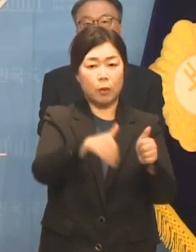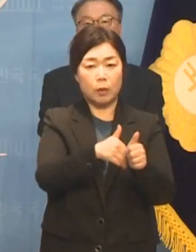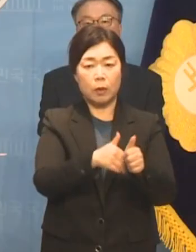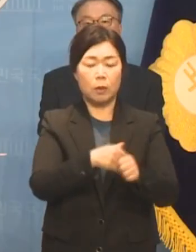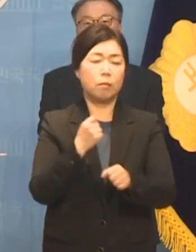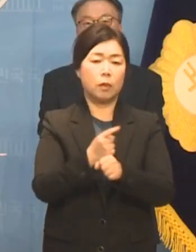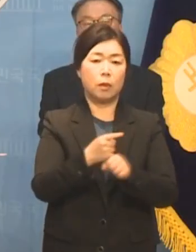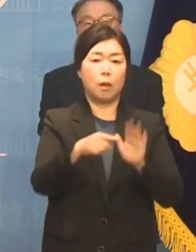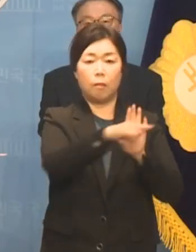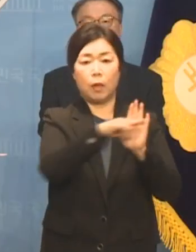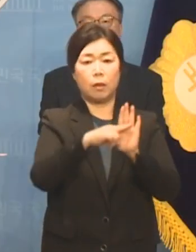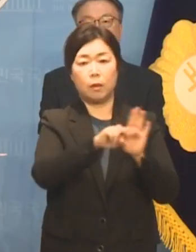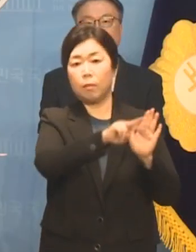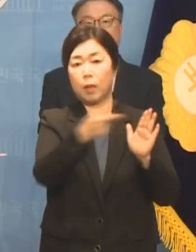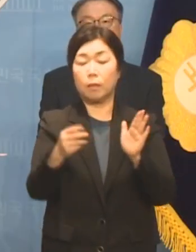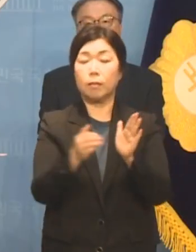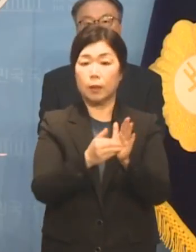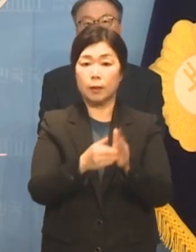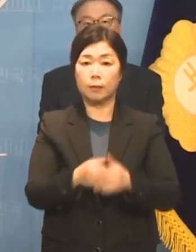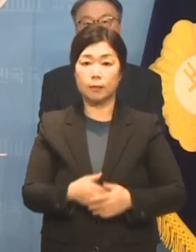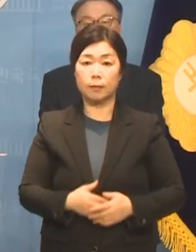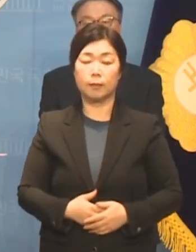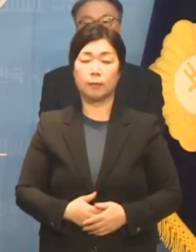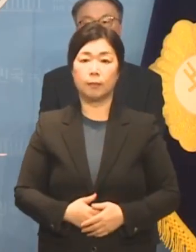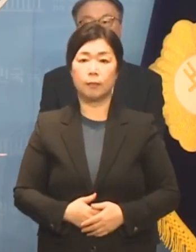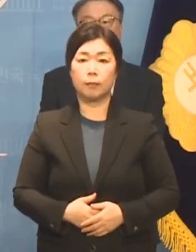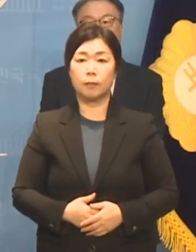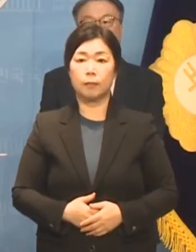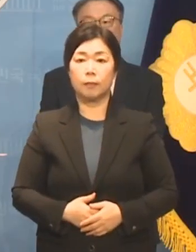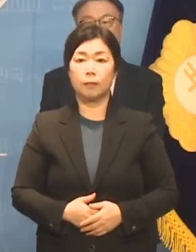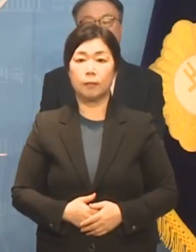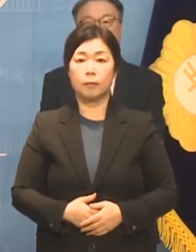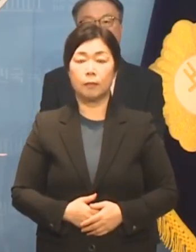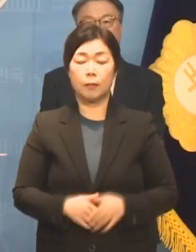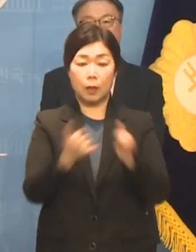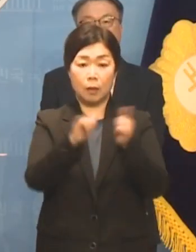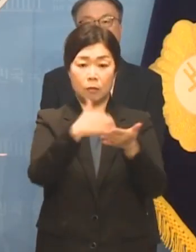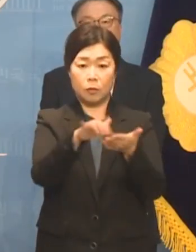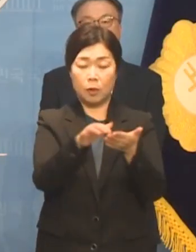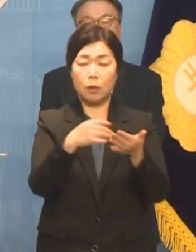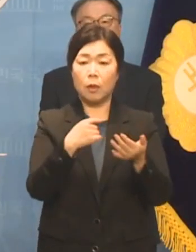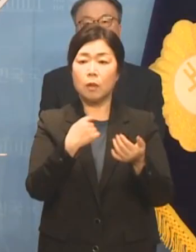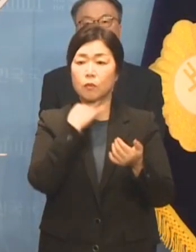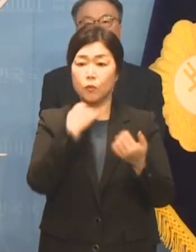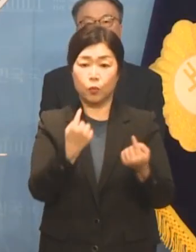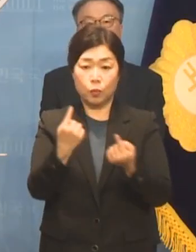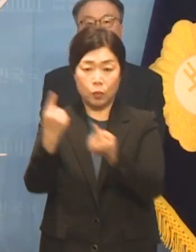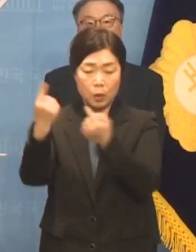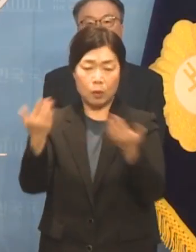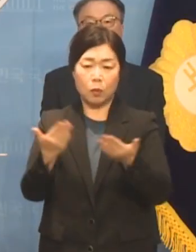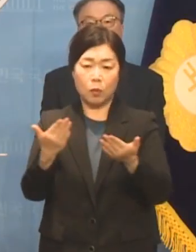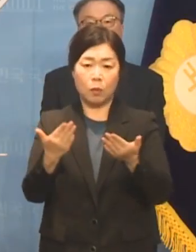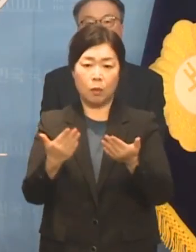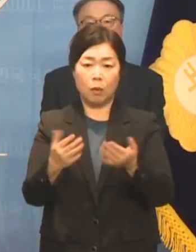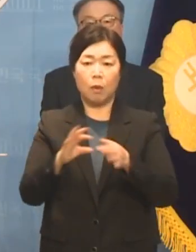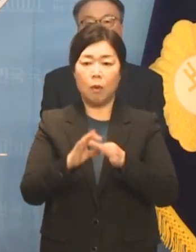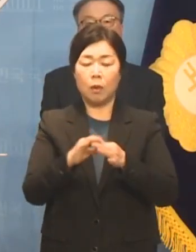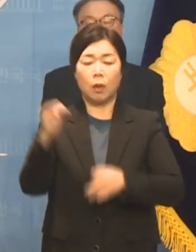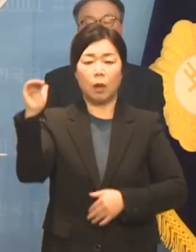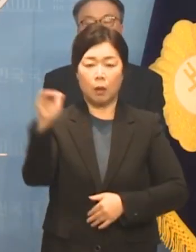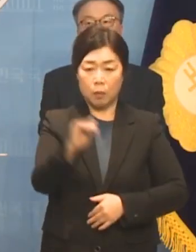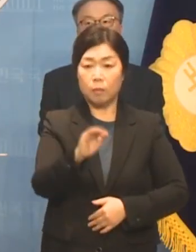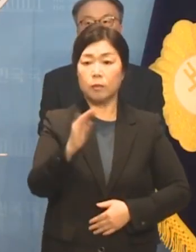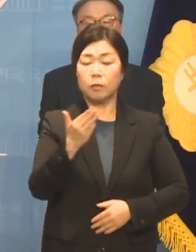이미 마이너스로 전환된 것으로 파악하고 있습니다. 인구 고령화로 노동의 기여도가 지속적으로